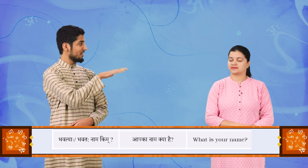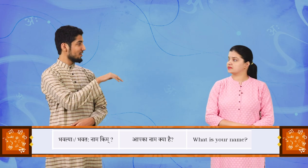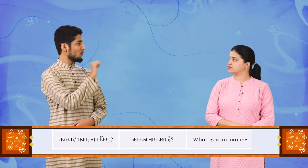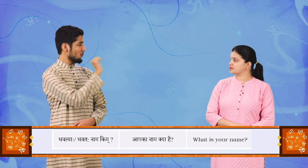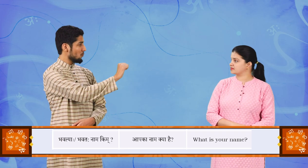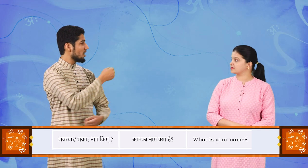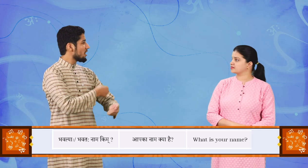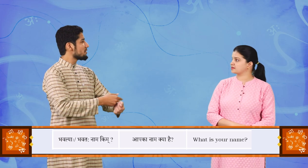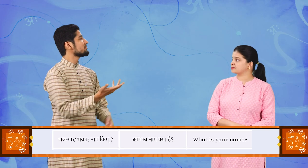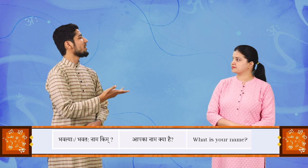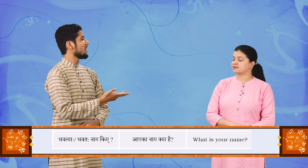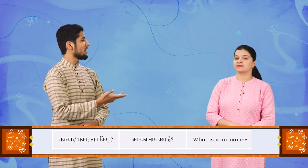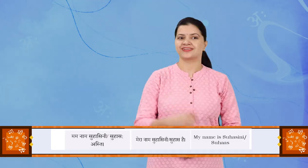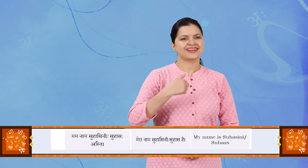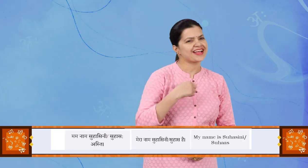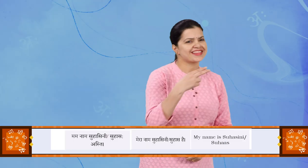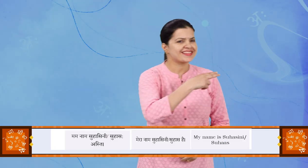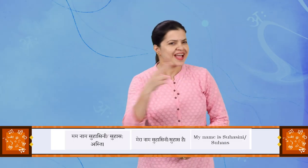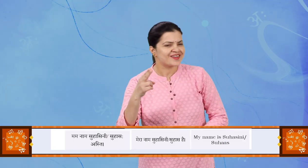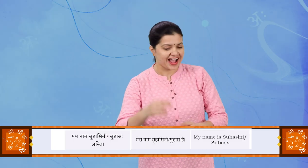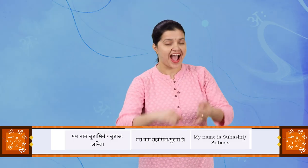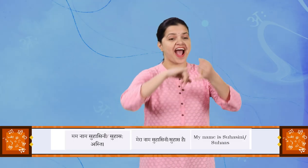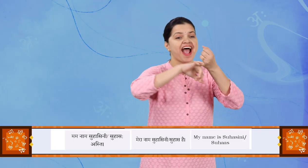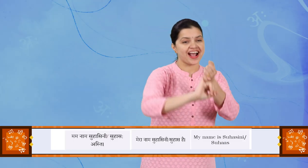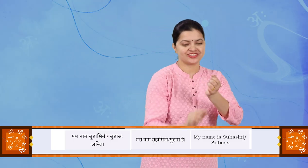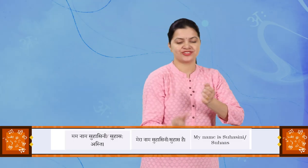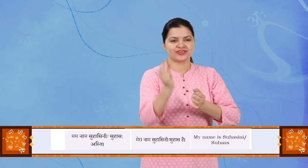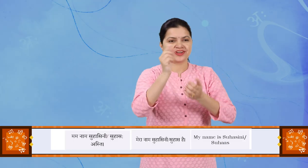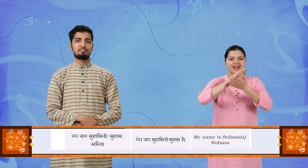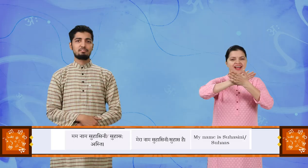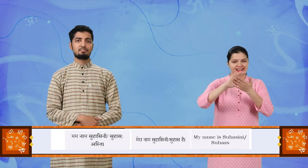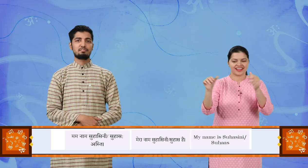इस वक्त यह नामक इन नाम सूखा से नहीं आ